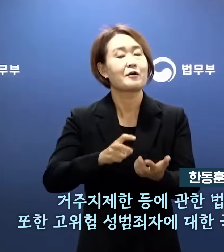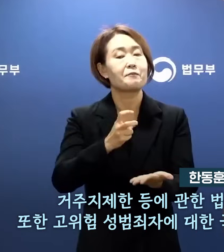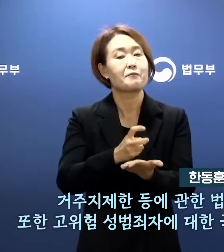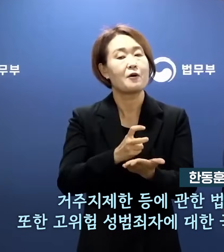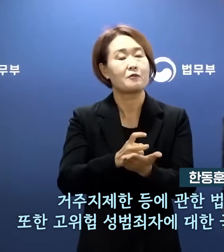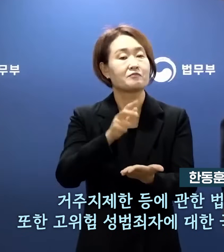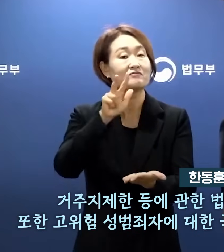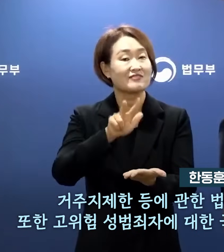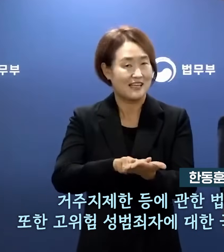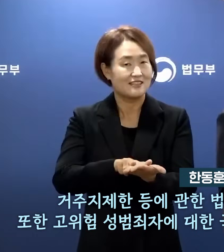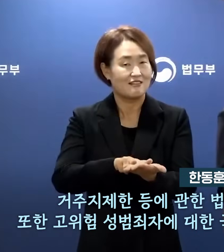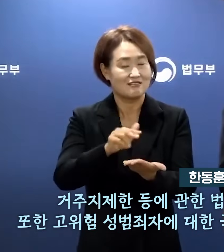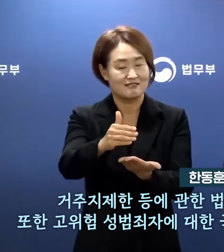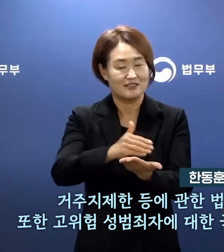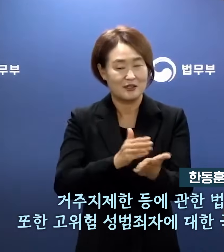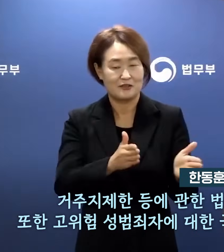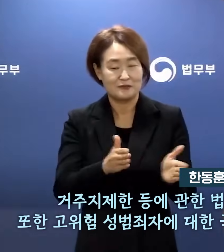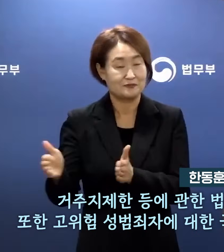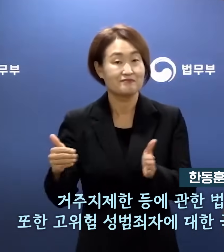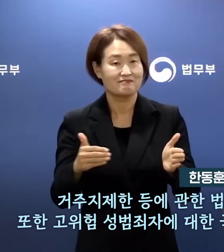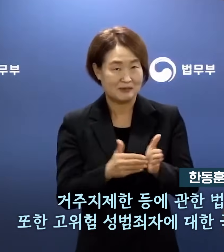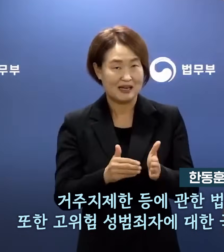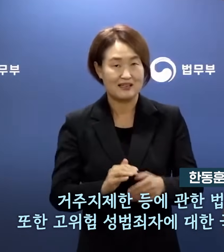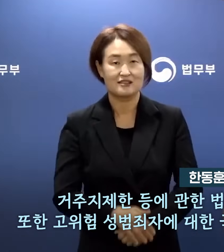제정안을 마련했습니다.